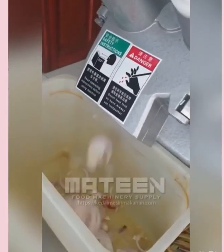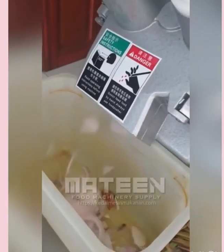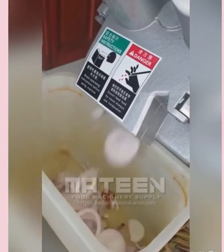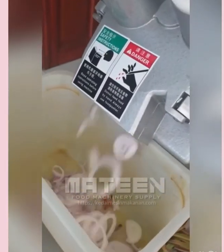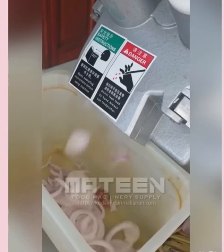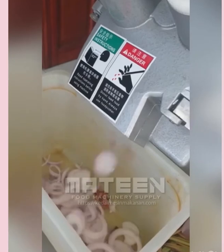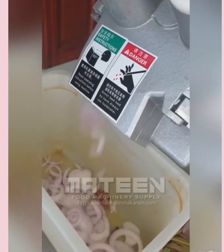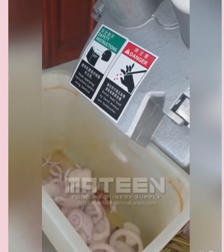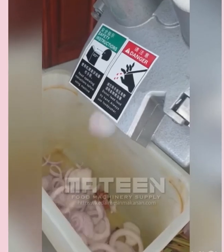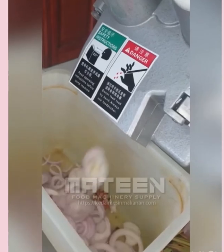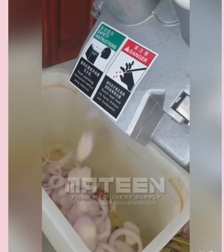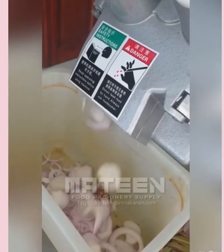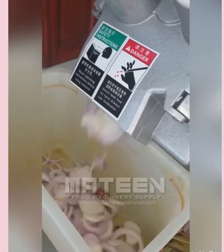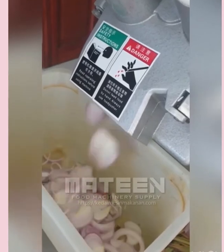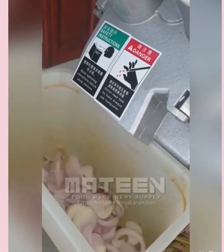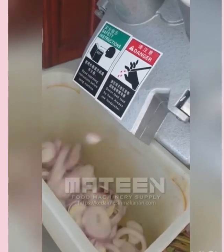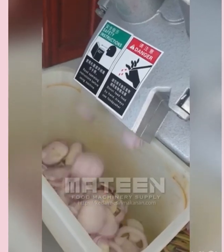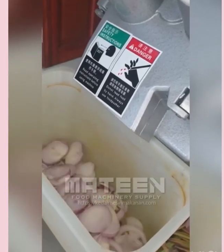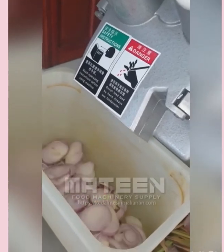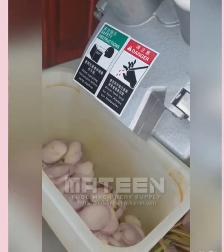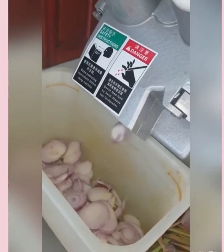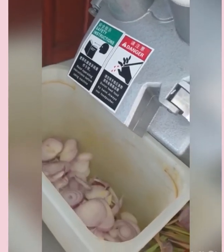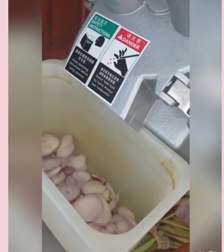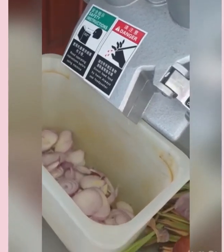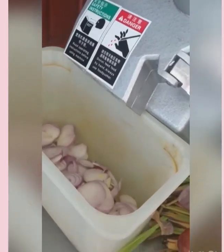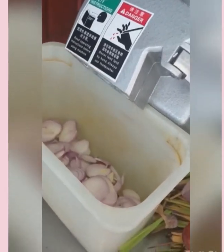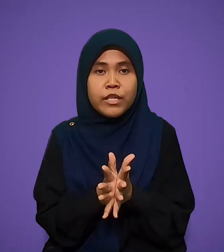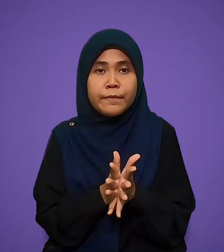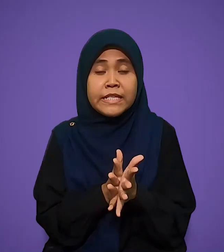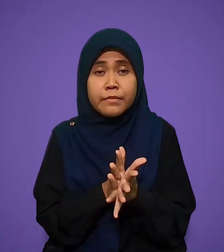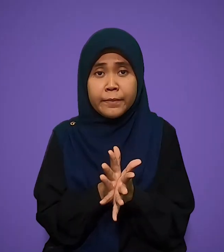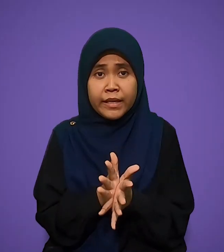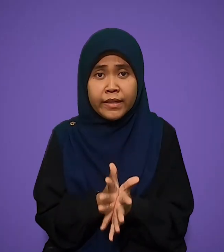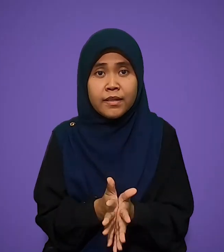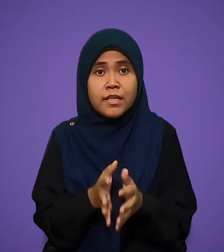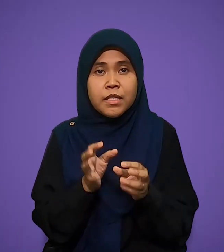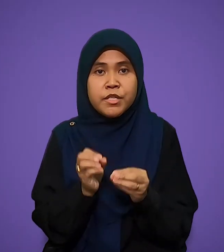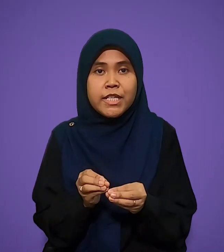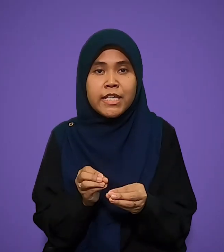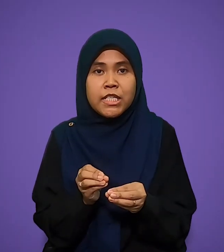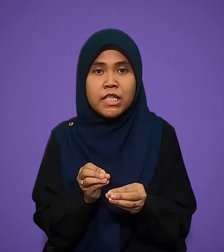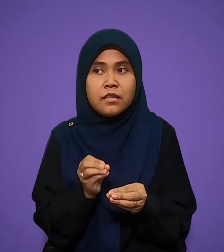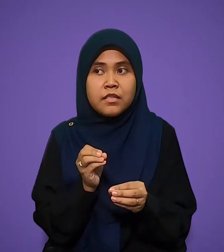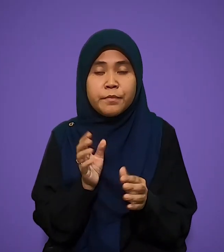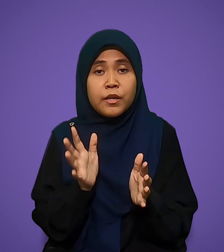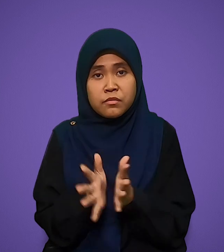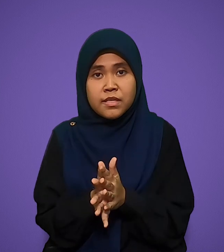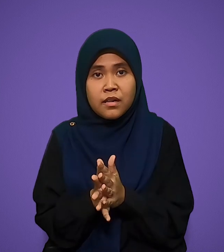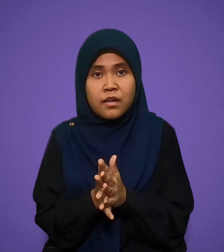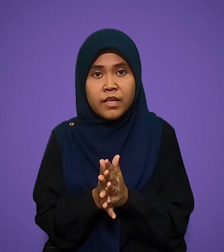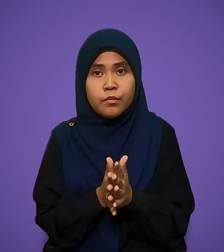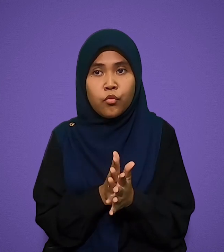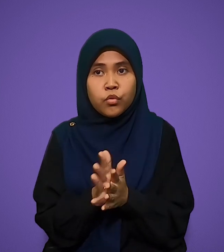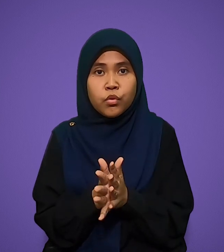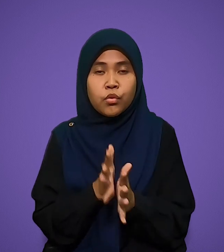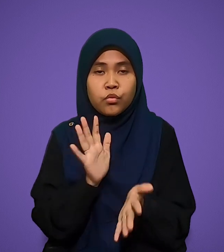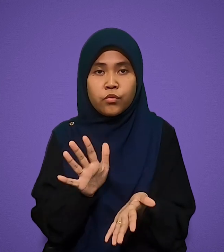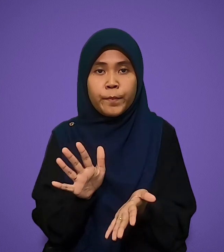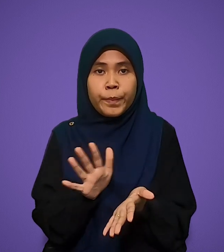menolak dengan kadar yang agak memaksa, dia boleh menyebabkan mesin ini cepat rosak dan motor tu akan